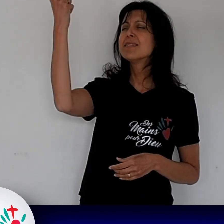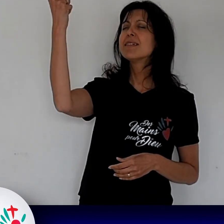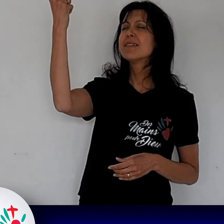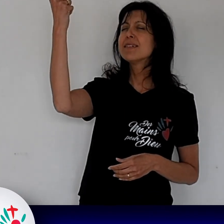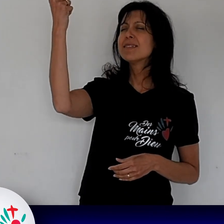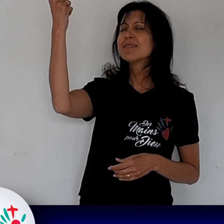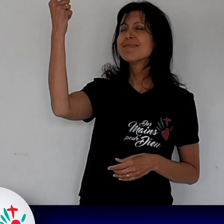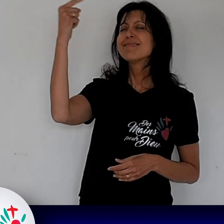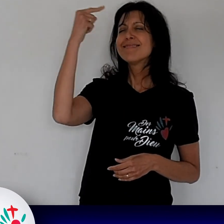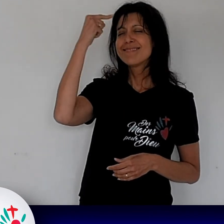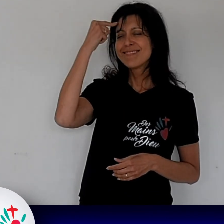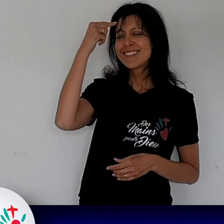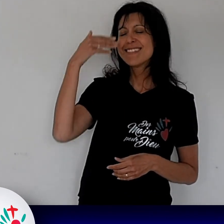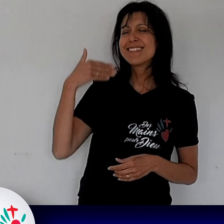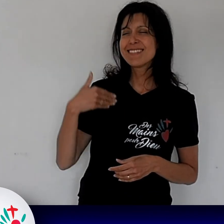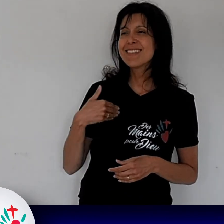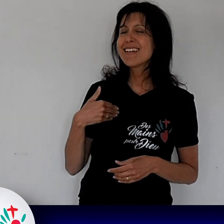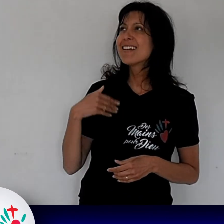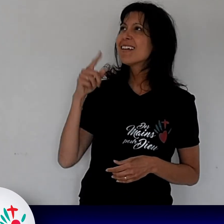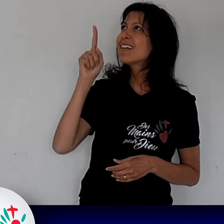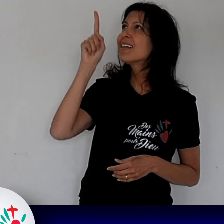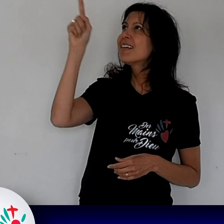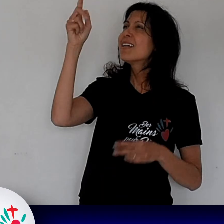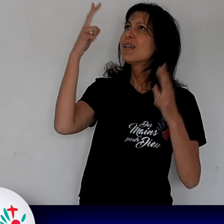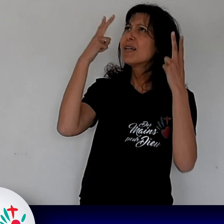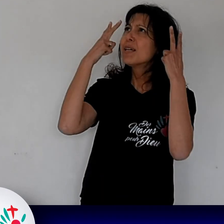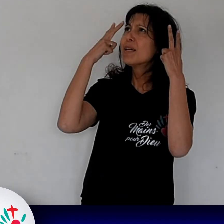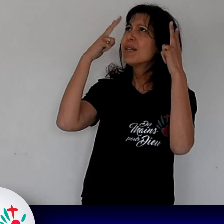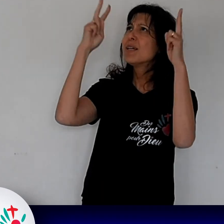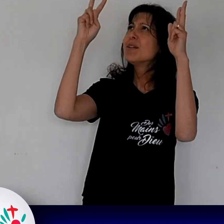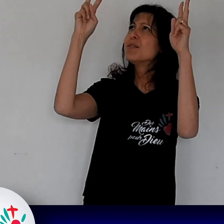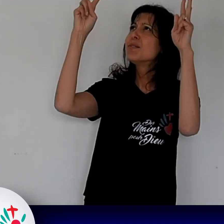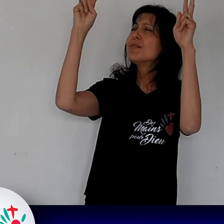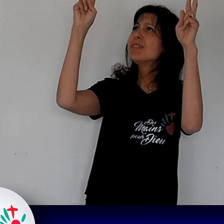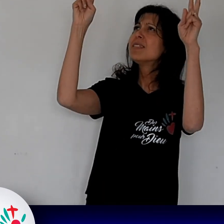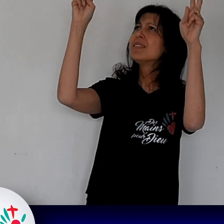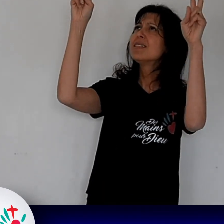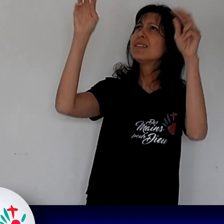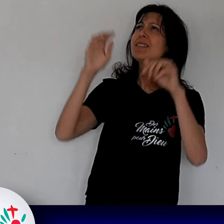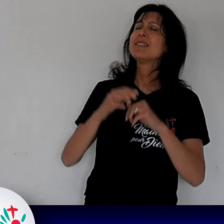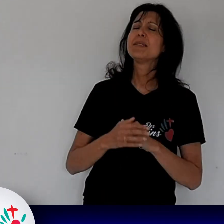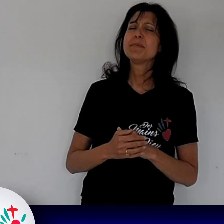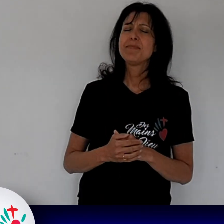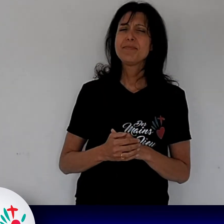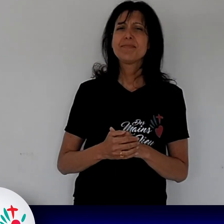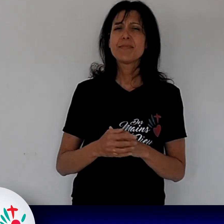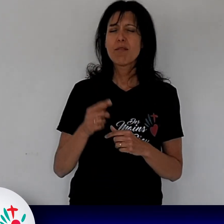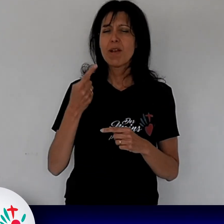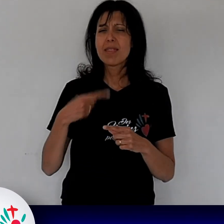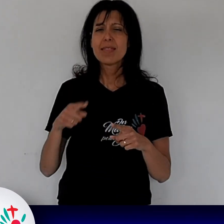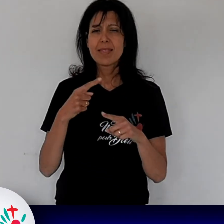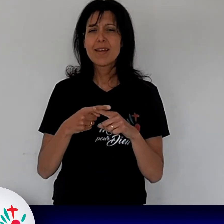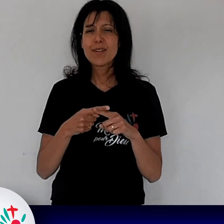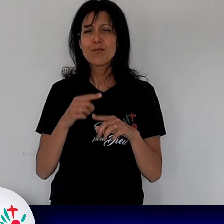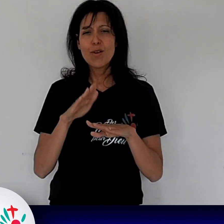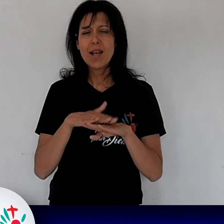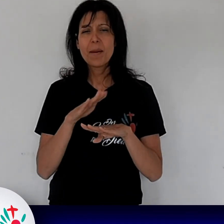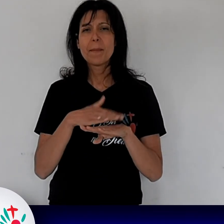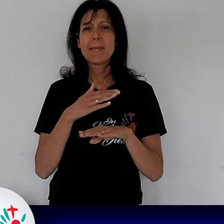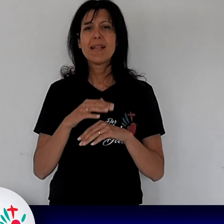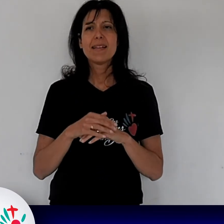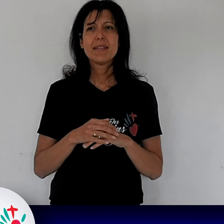l'éternité, je sais qu'il Dernière fois ensemble. Alléluia, gloire à ton Saint-Nom, Jésus.